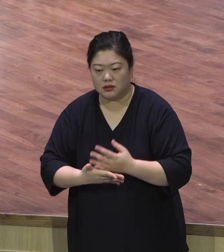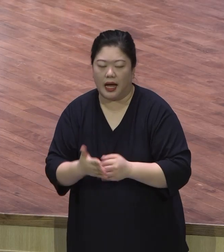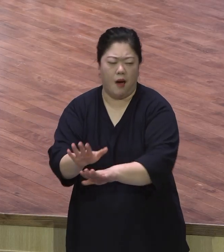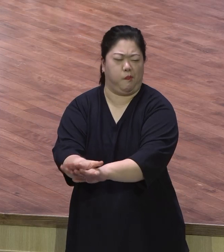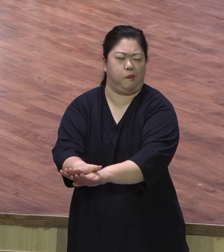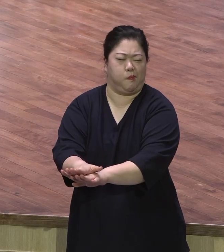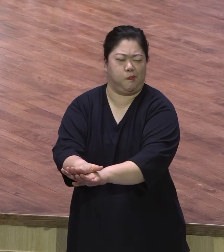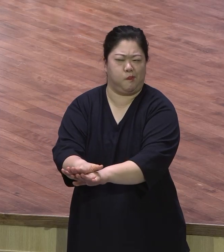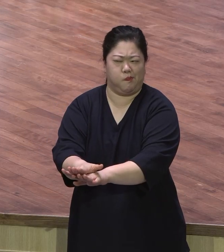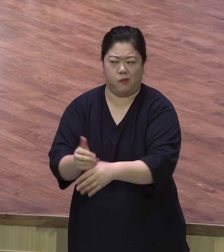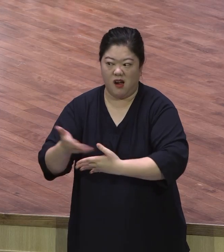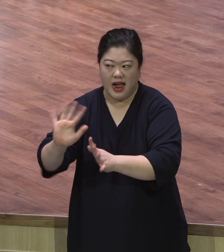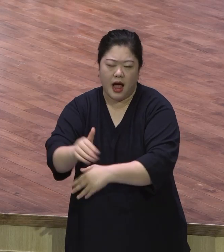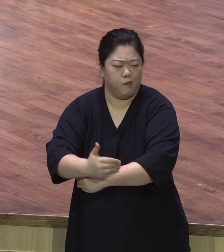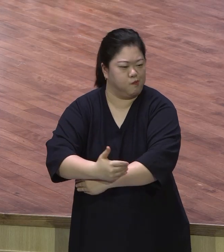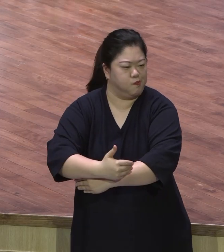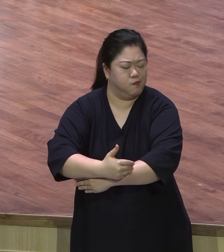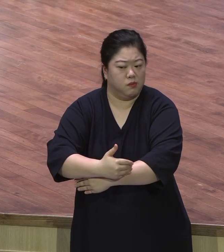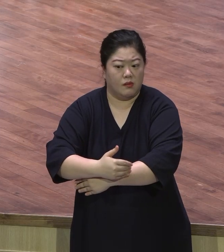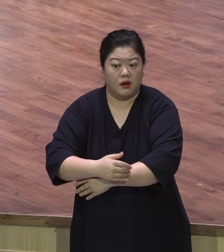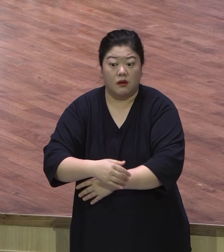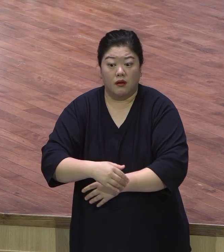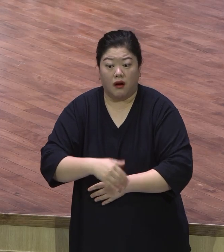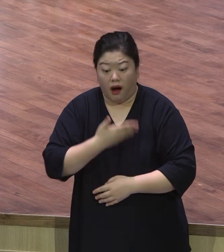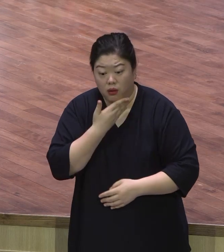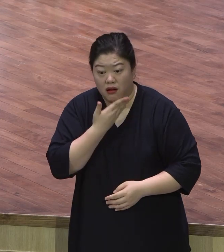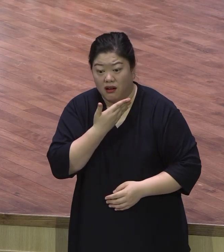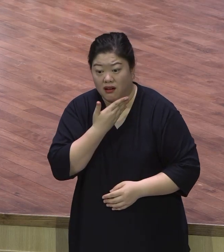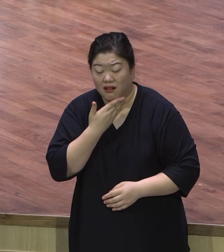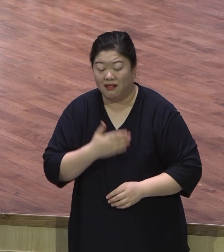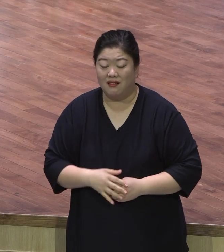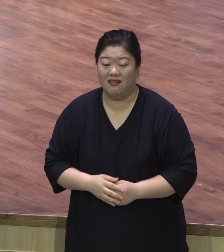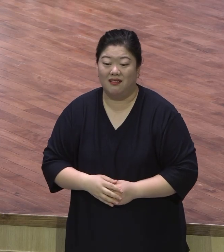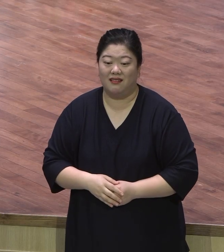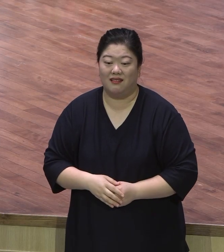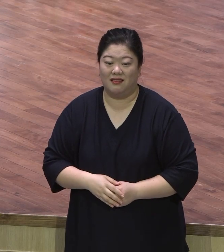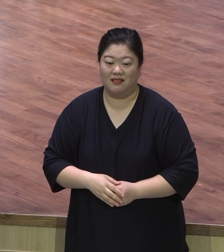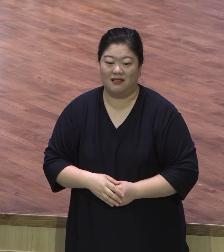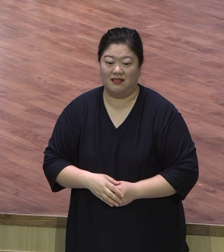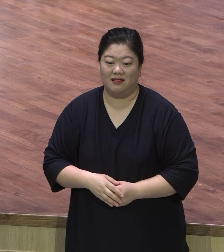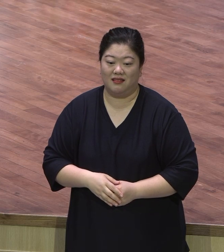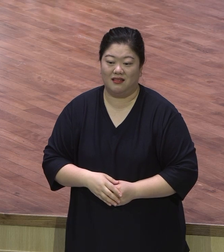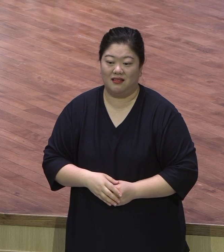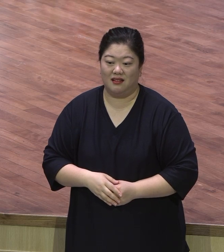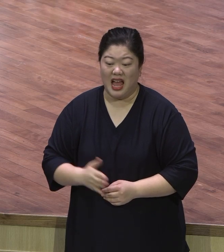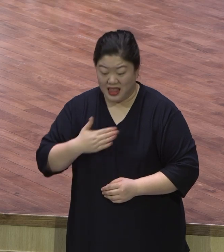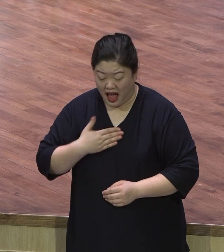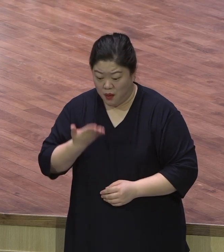굉장히 그거 하나님 앞에서 범죄입니다. 지도 안 쓰고 남도 못 쓰게.